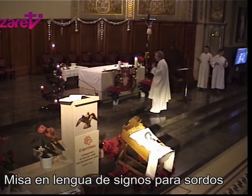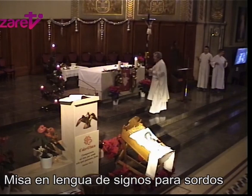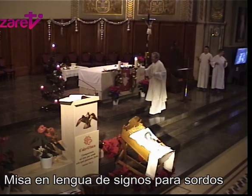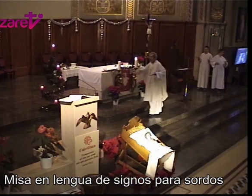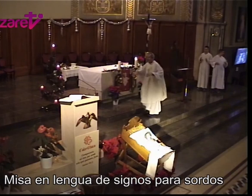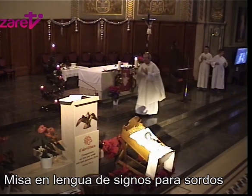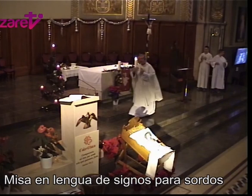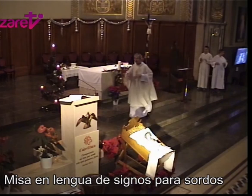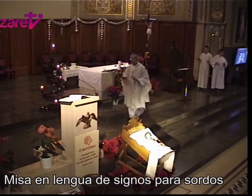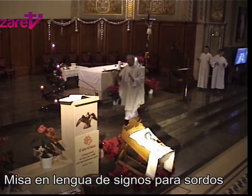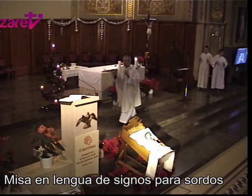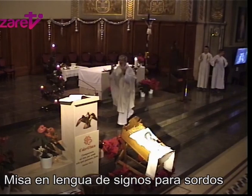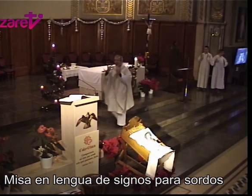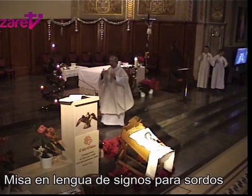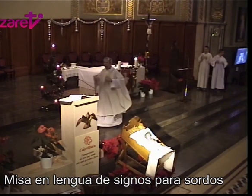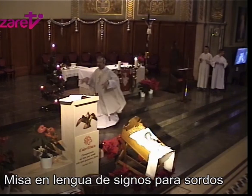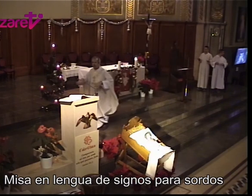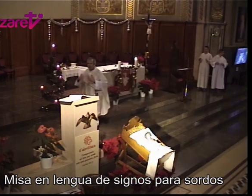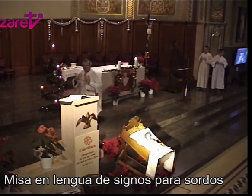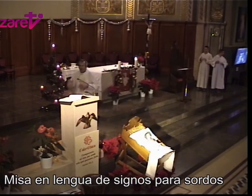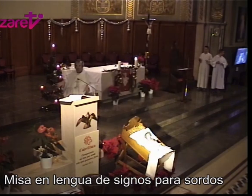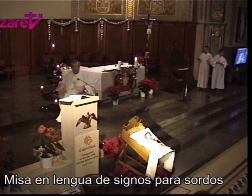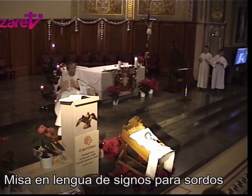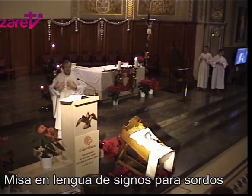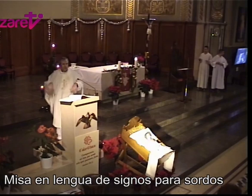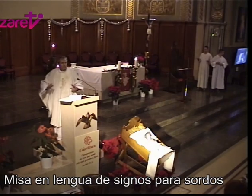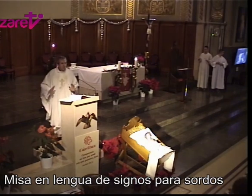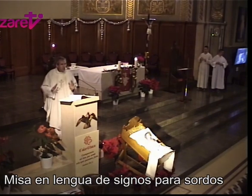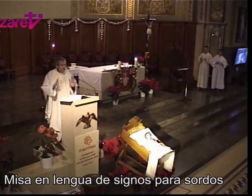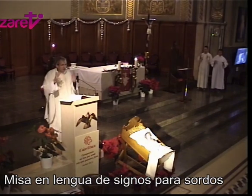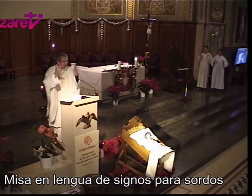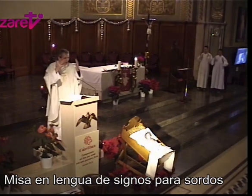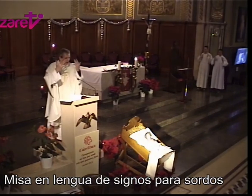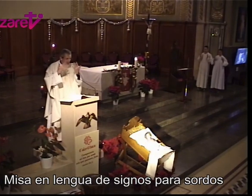Aleluya.